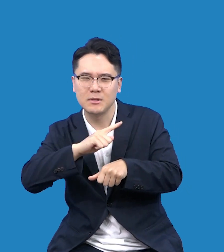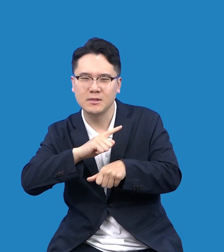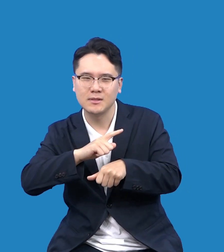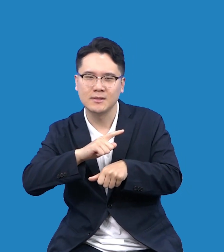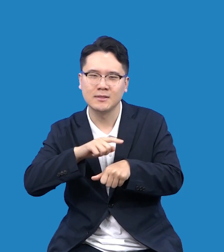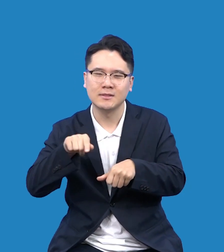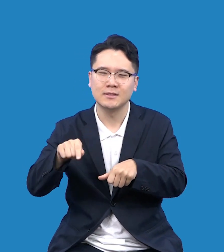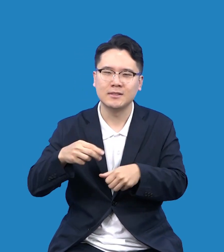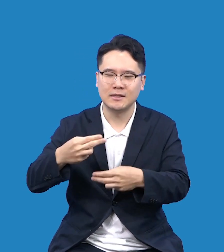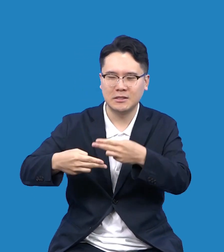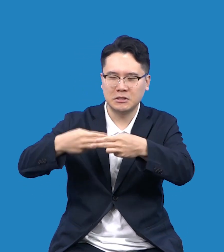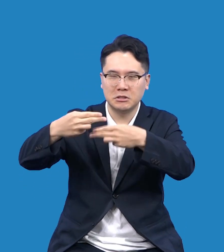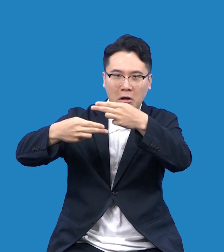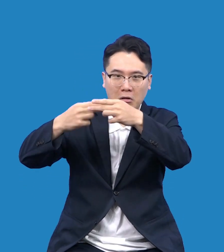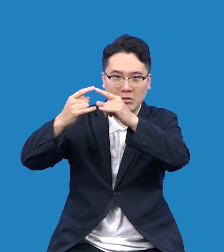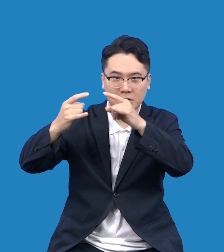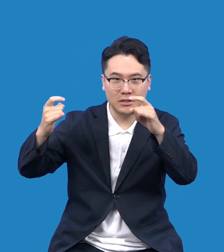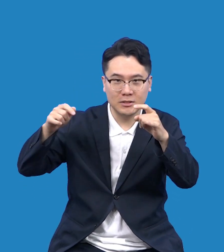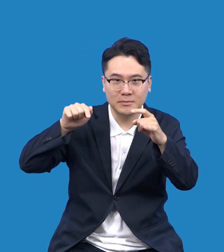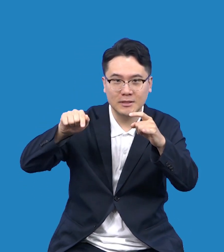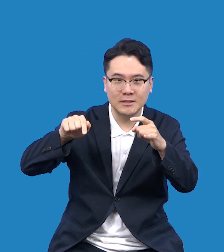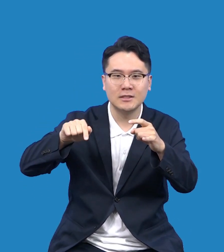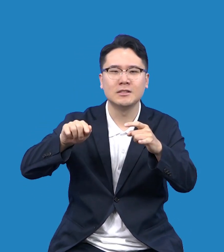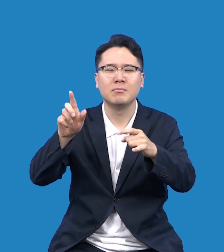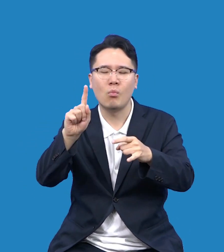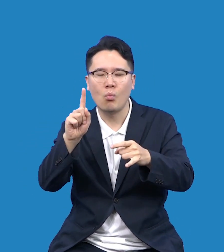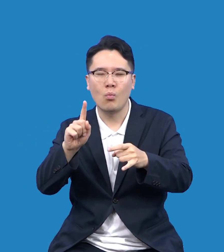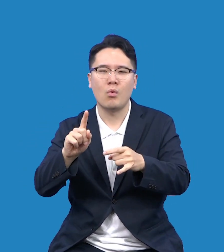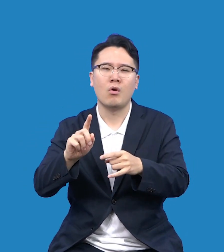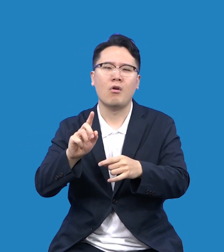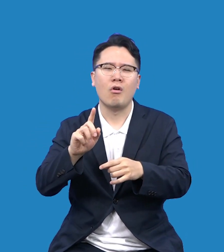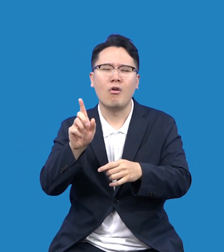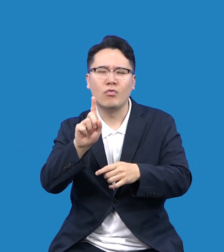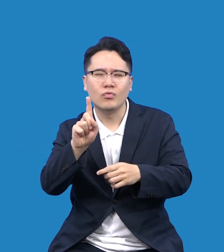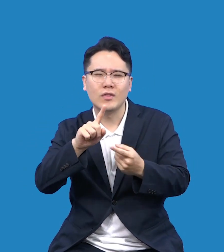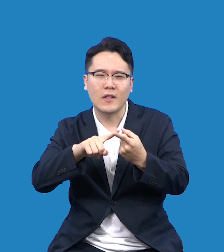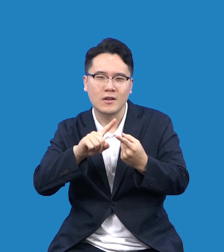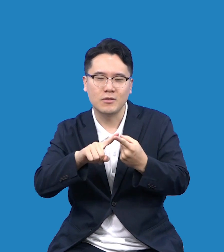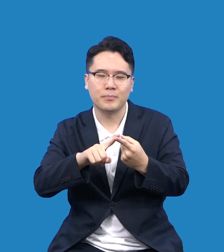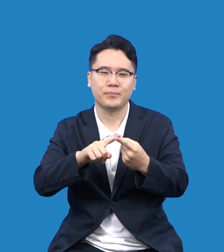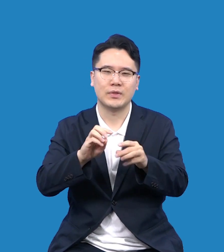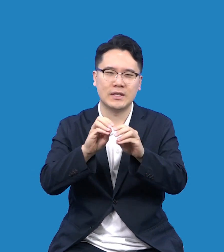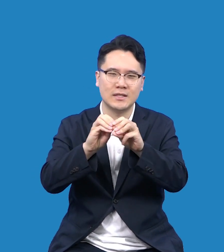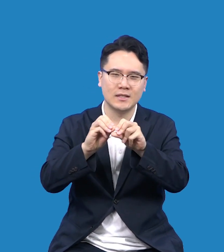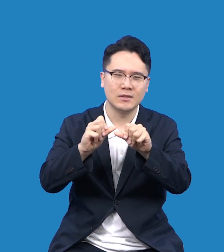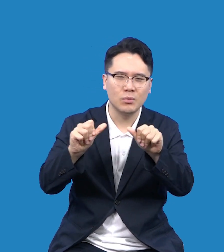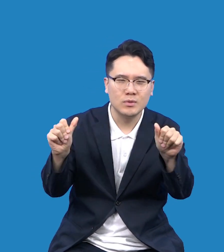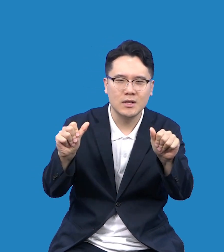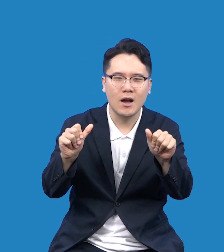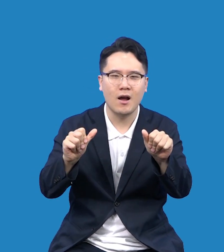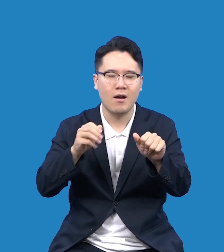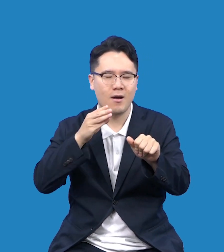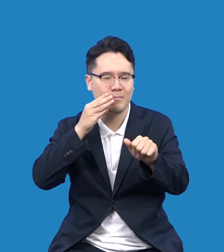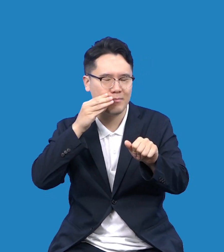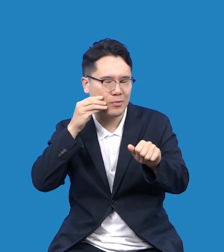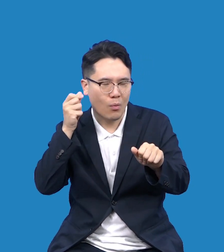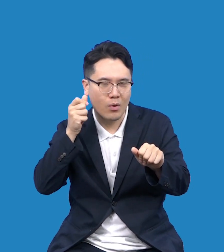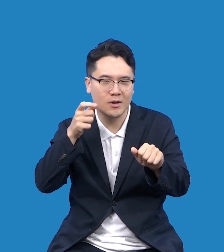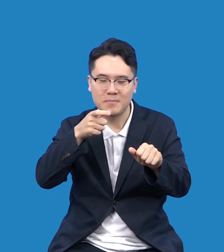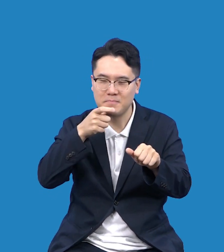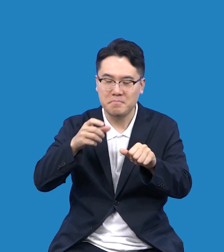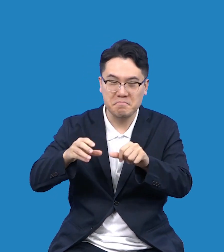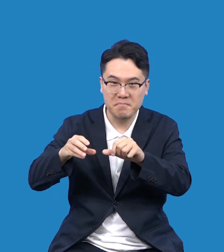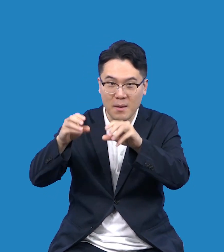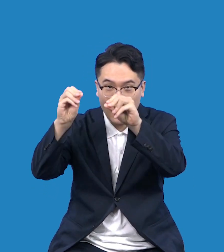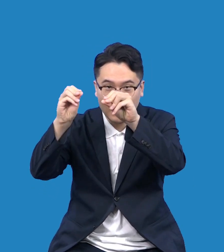사는 성읍이 진영인지 산성인지와 토지가 비옥한지 메마른지 나무가